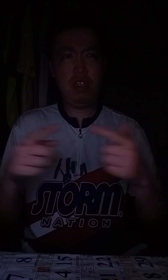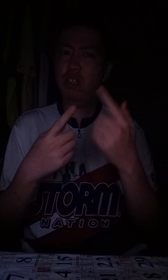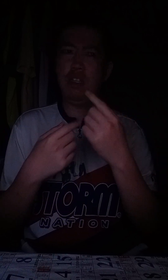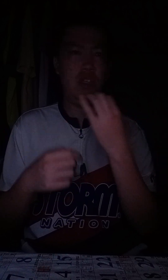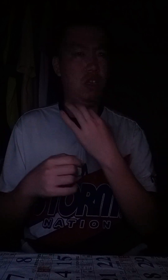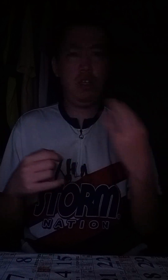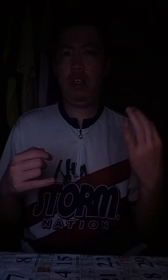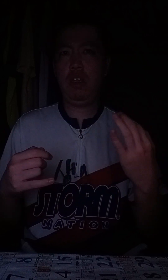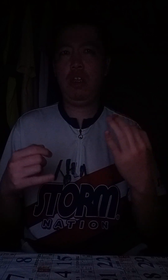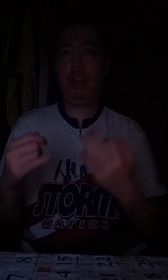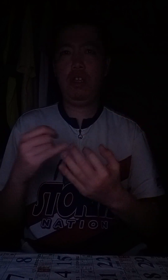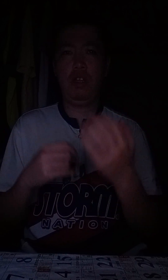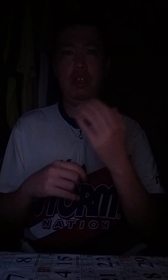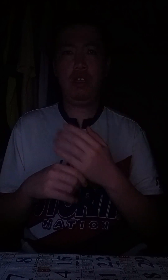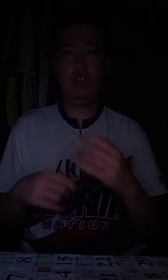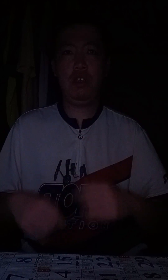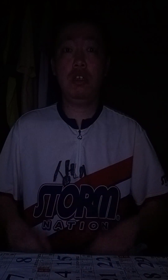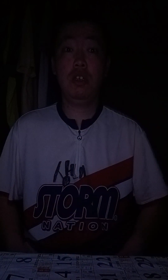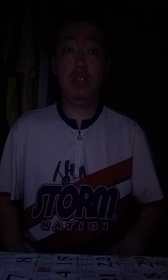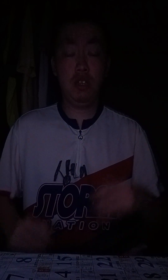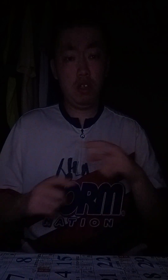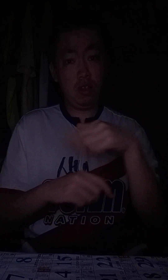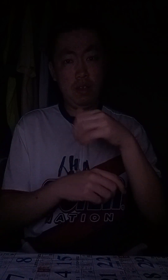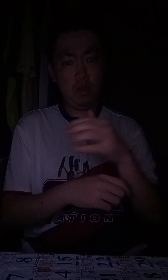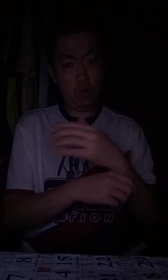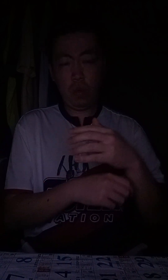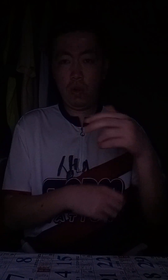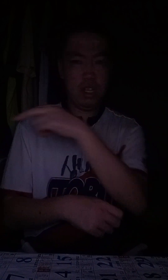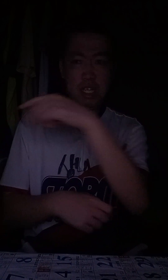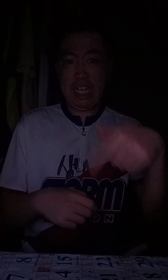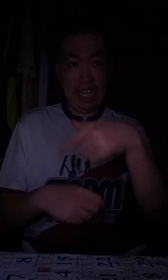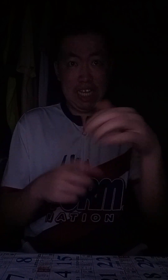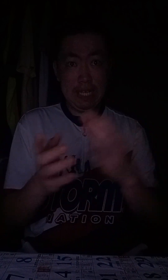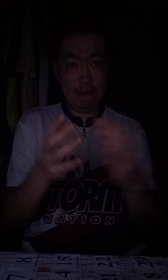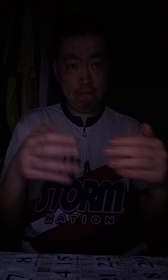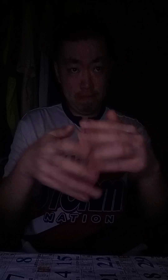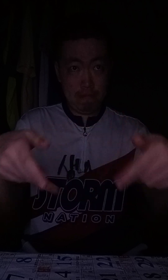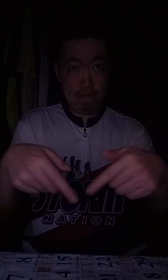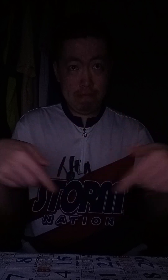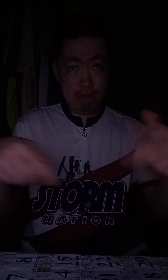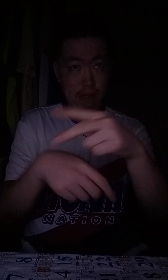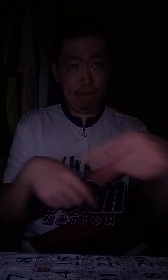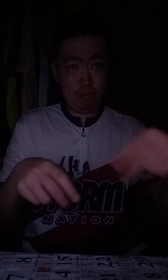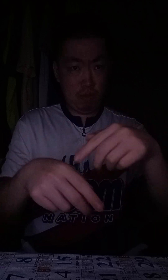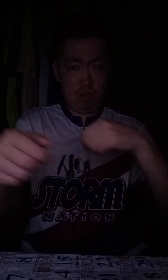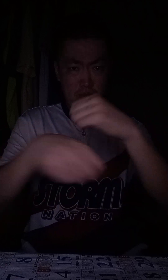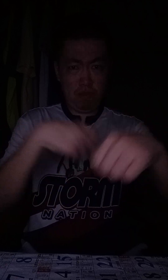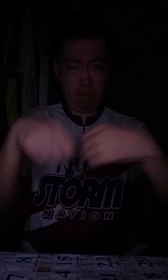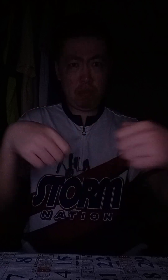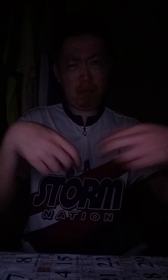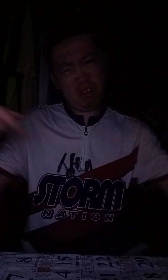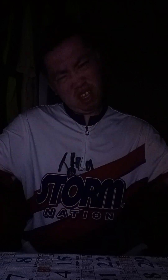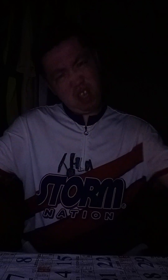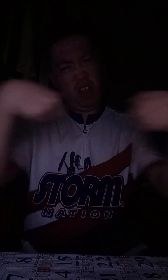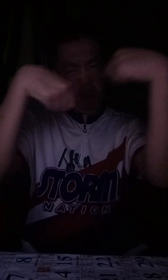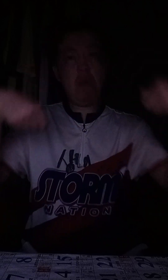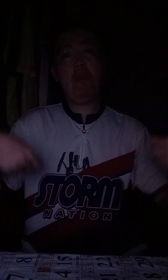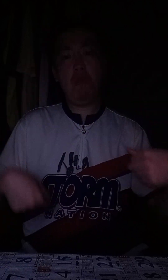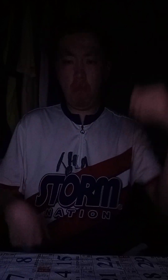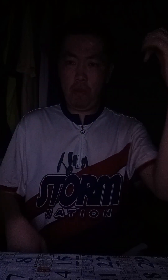않다. 지난달 21일 성남에서도 비탈길에 세워둔 차량이 200여 미터를 굴러 행인을 치는 등 최근 비탈길